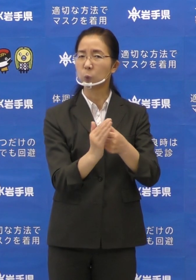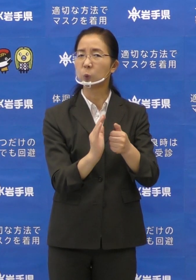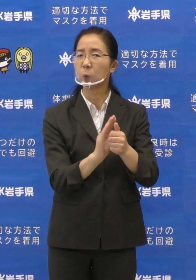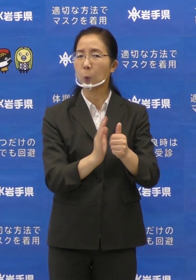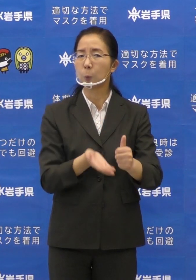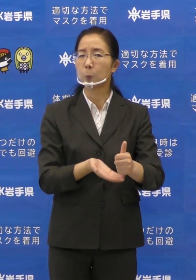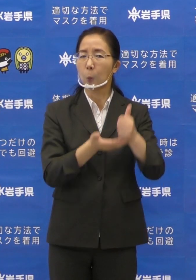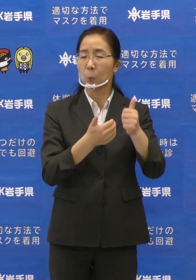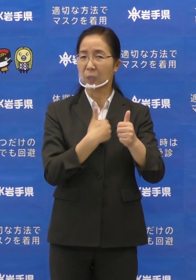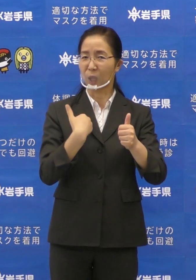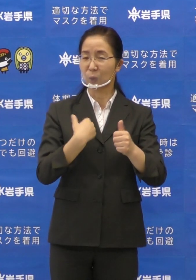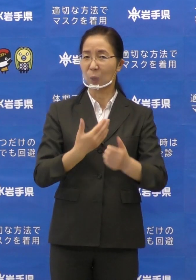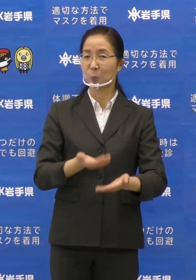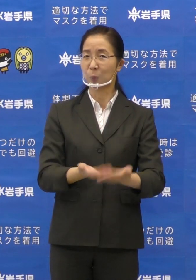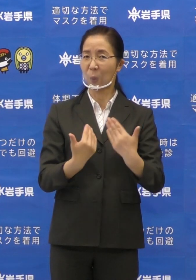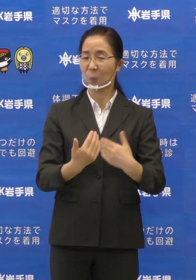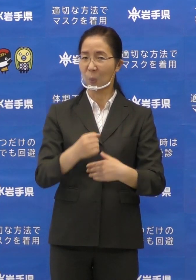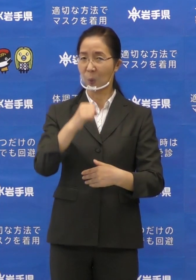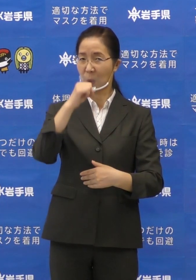しょうか。